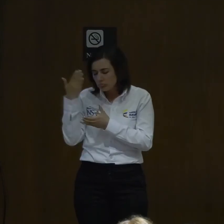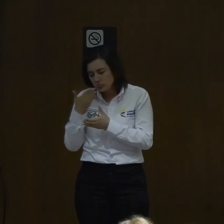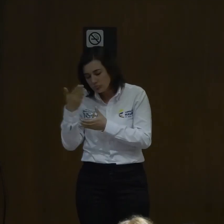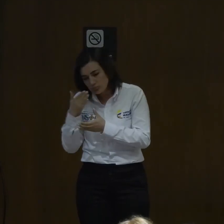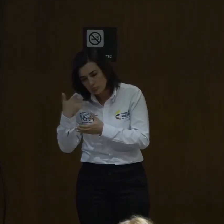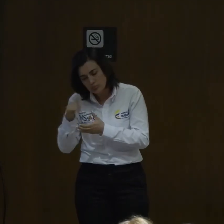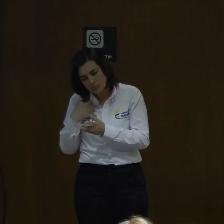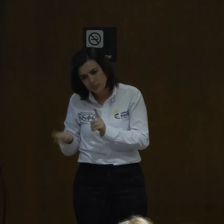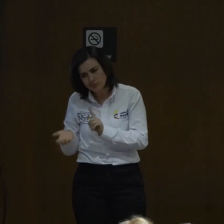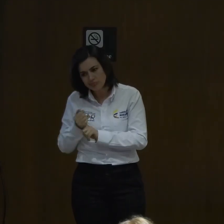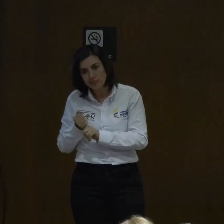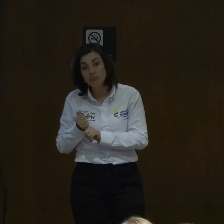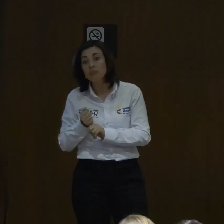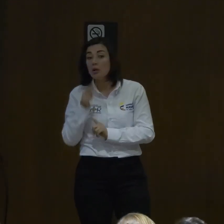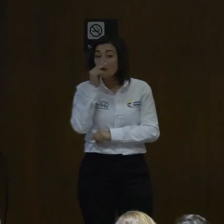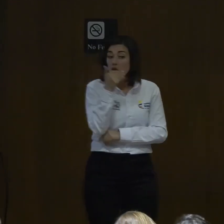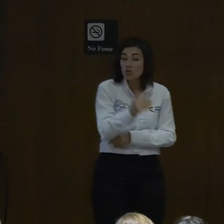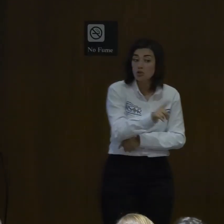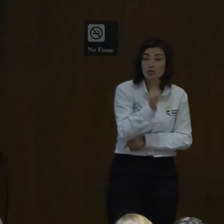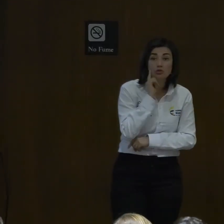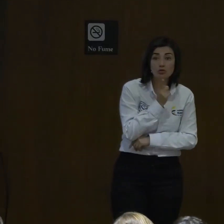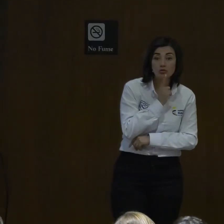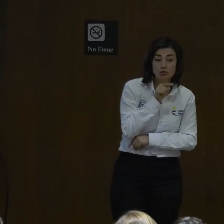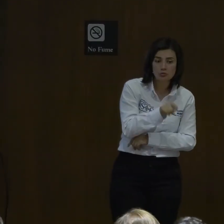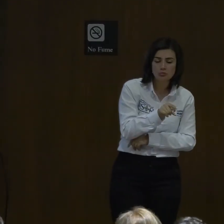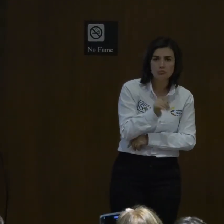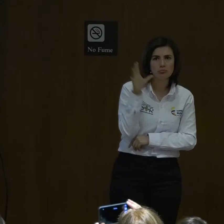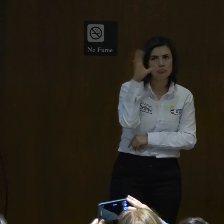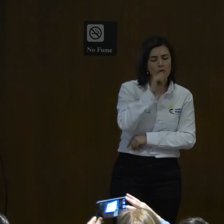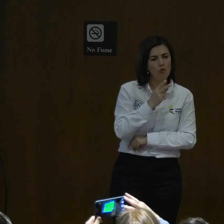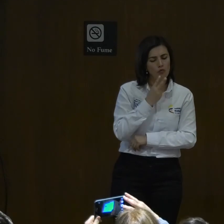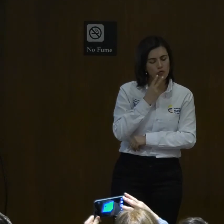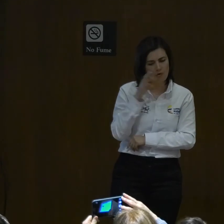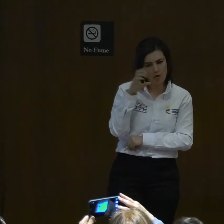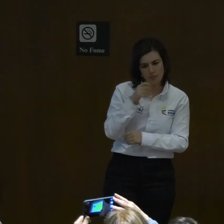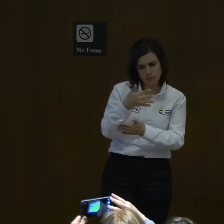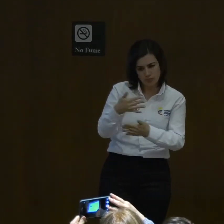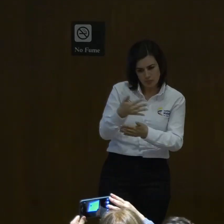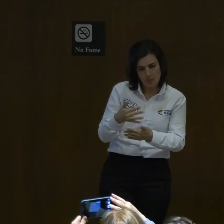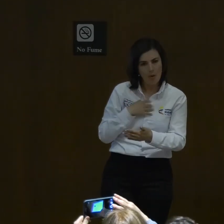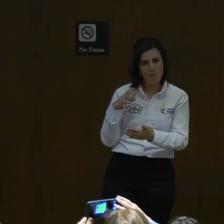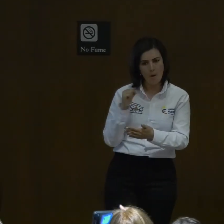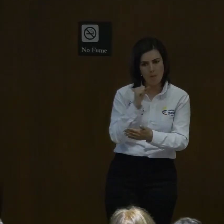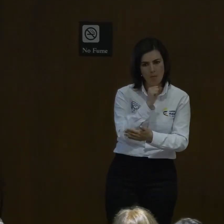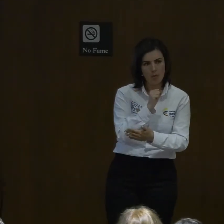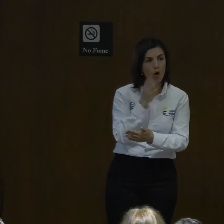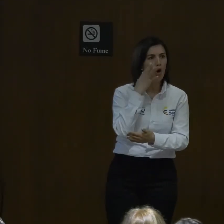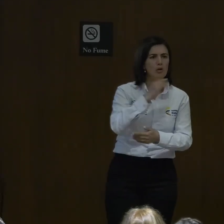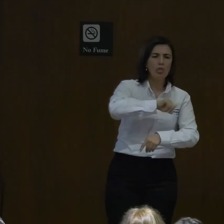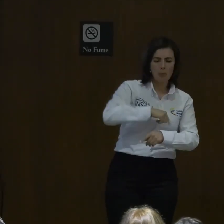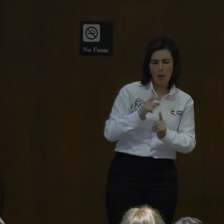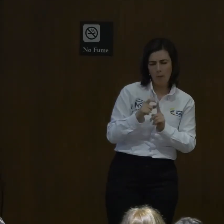encontrado que los niños sordos reconocen el vocabulario escrito más rápidamente que los niños